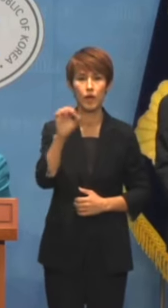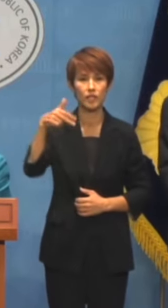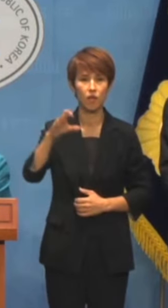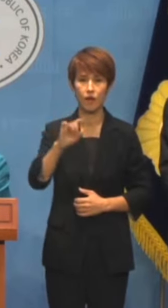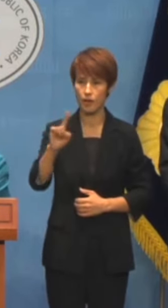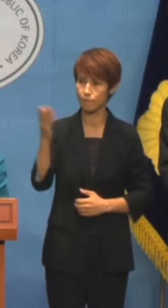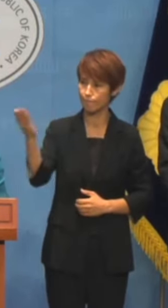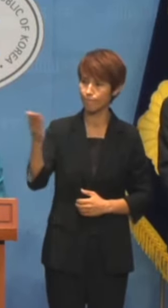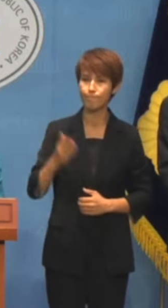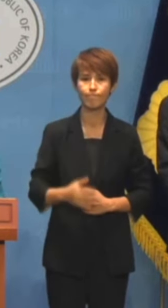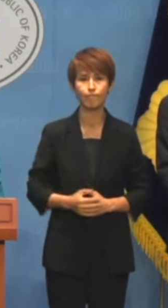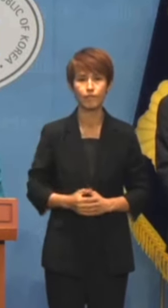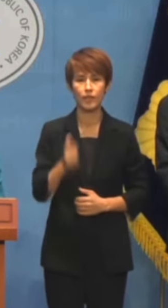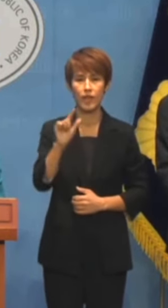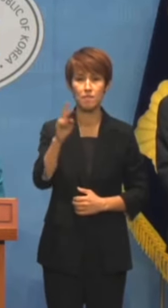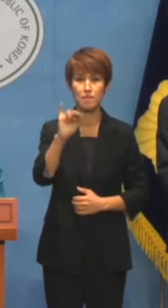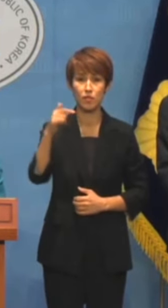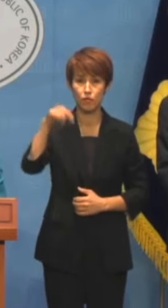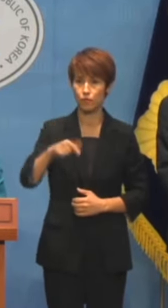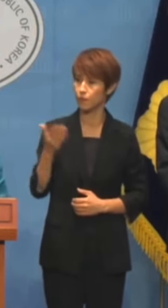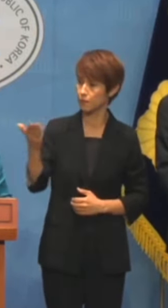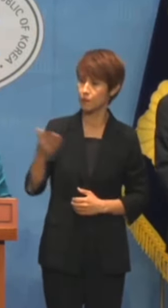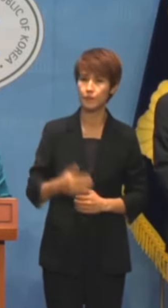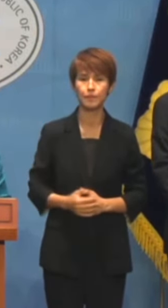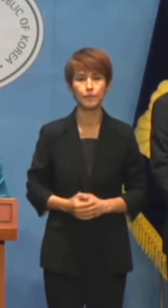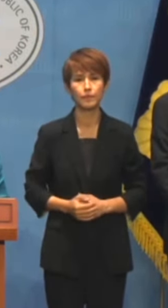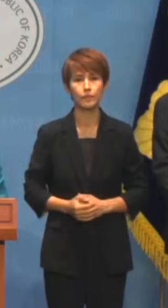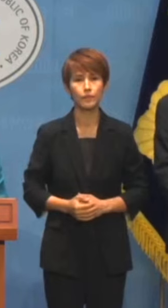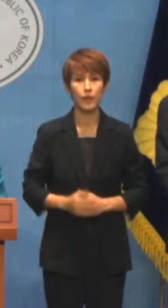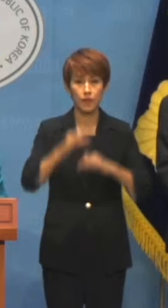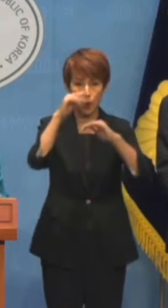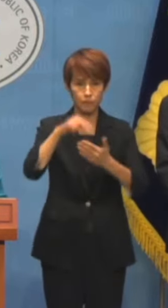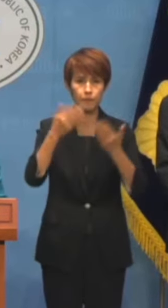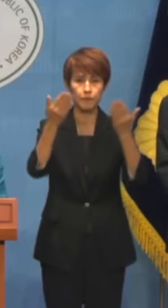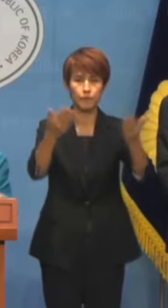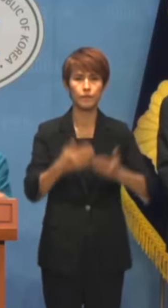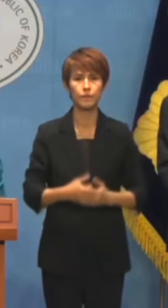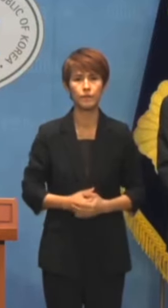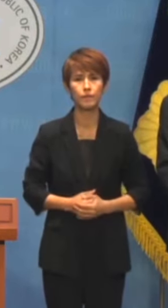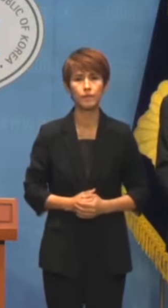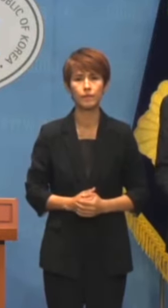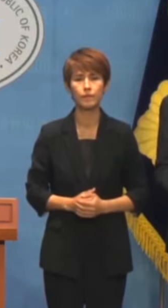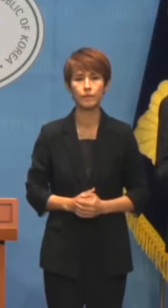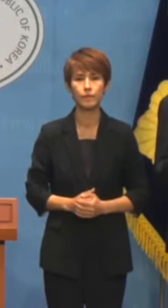의원님 참석하셨습니다. 한민수 의원님 참석하셨습니다. 먼저 성명서를 낭독하기로 하겠습니다.